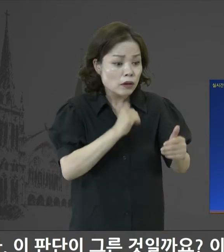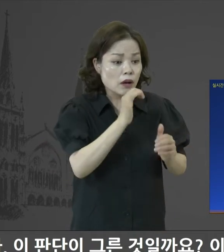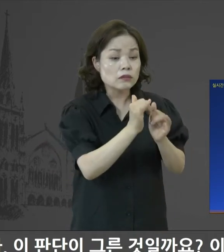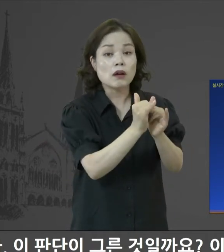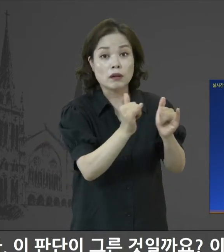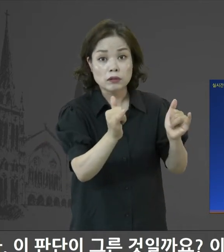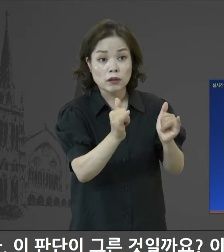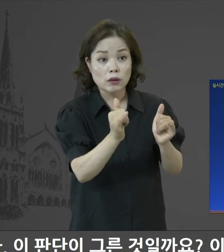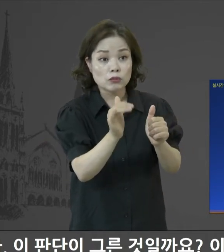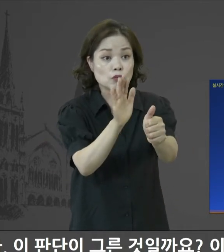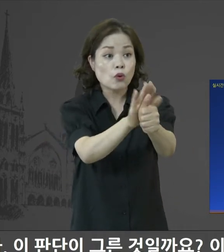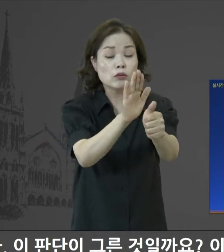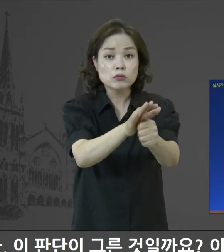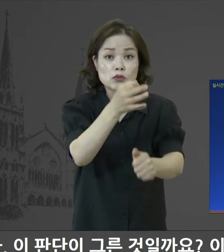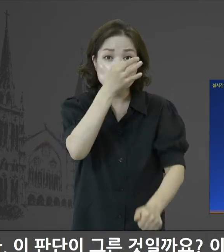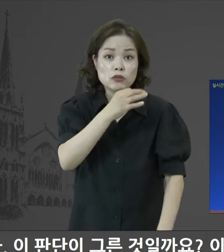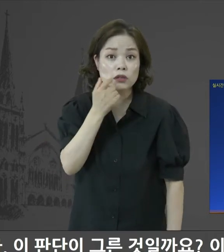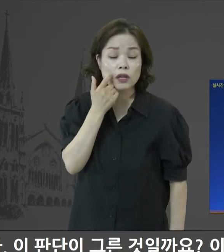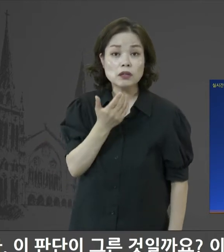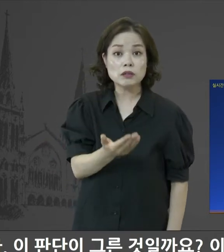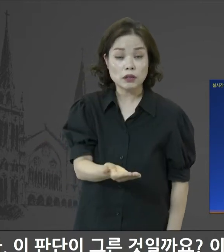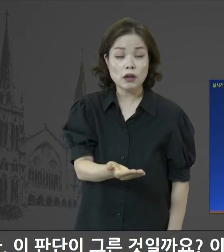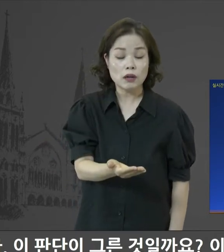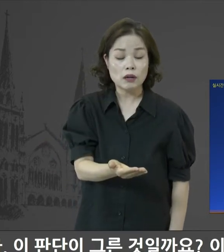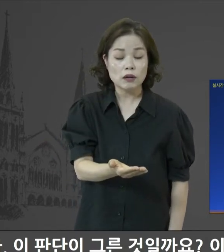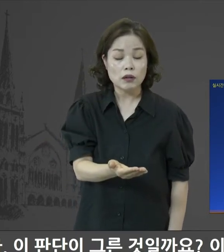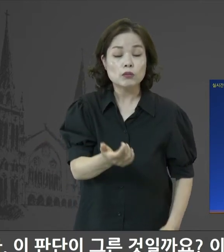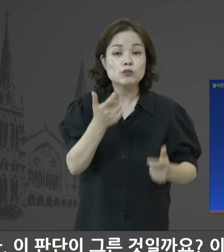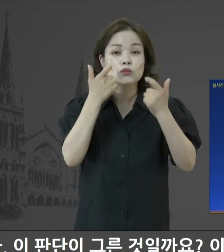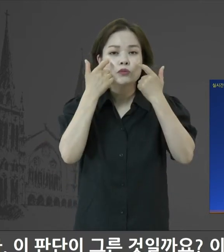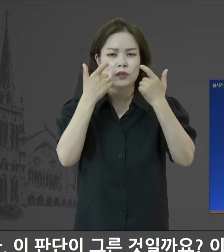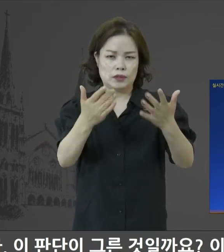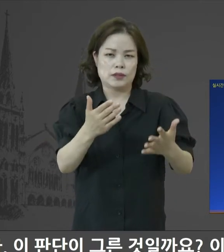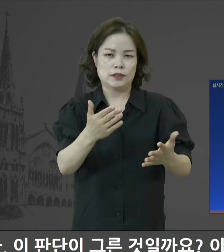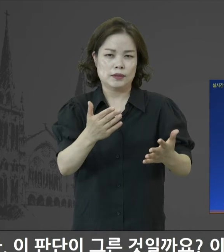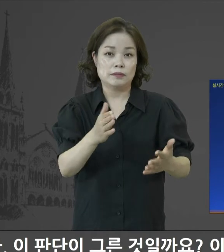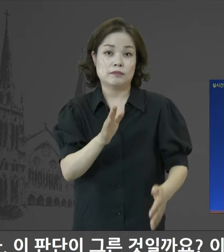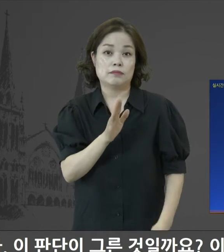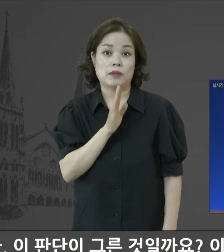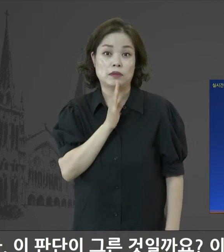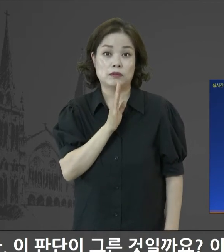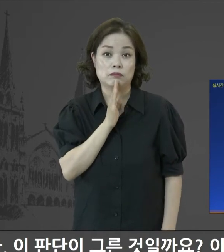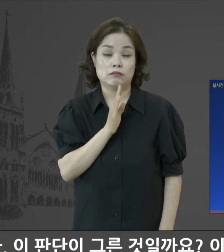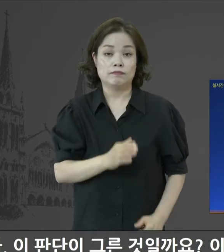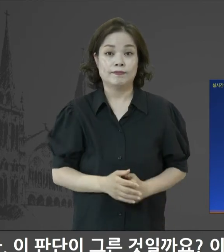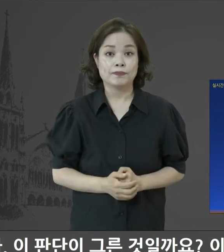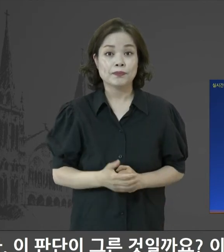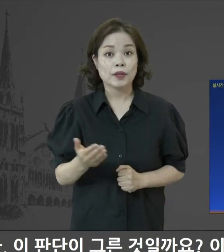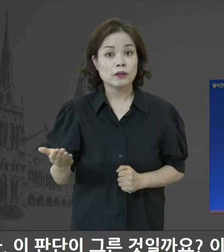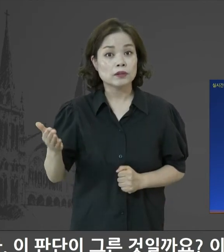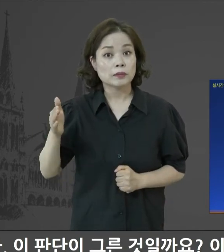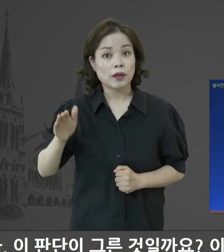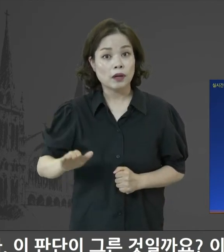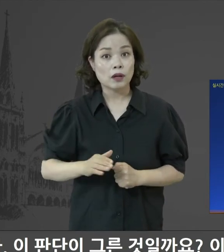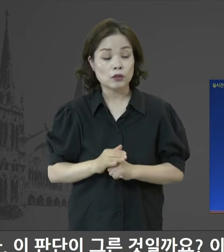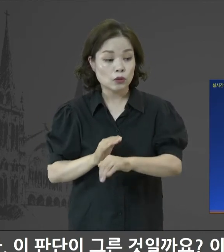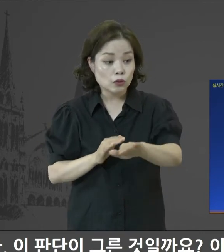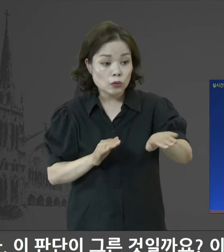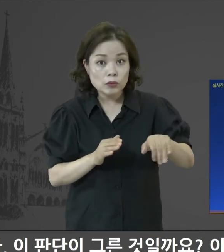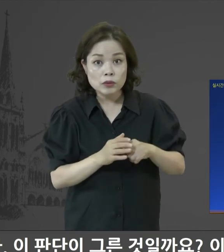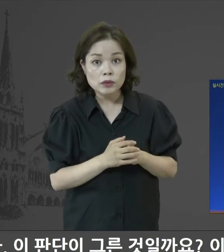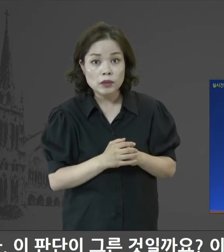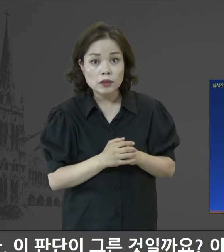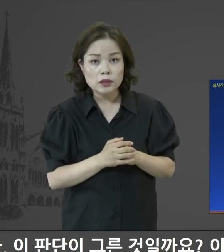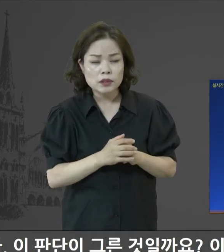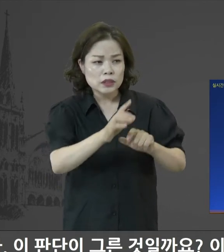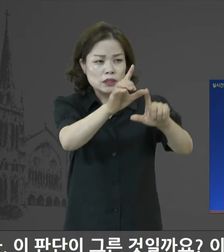사람 도우면 유익하지 않겠느냐, 그 논리도 분명히 일리가 있습니다. 그런데 여러분,